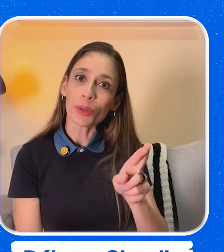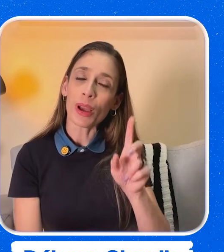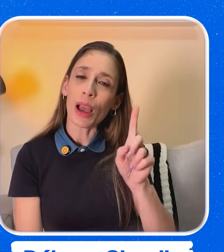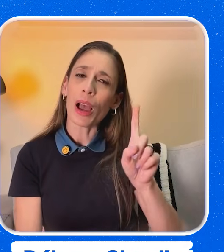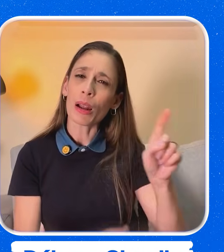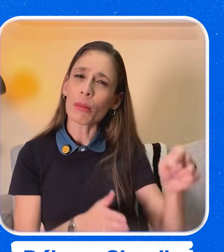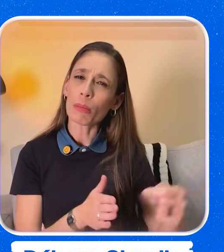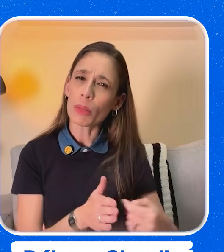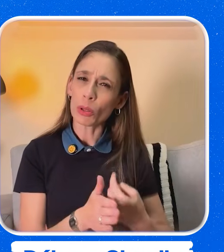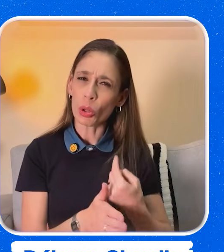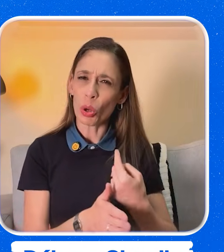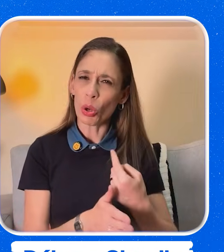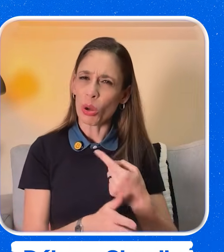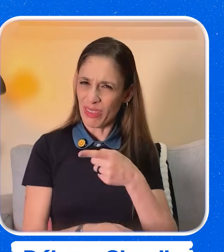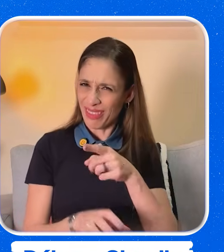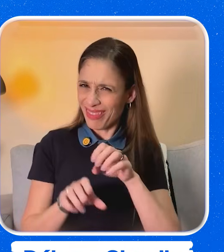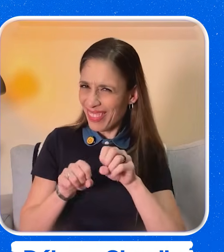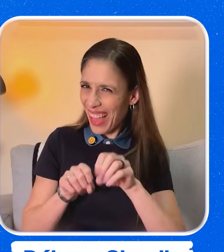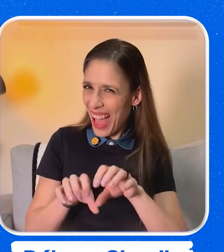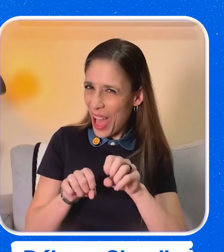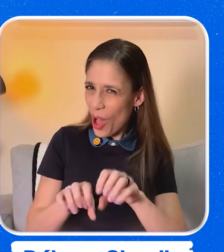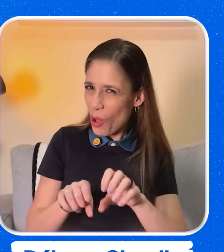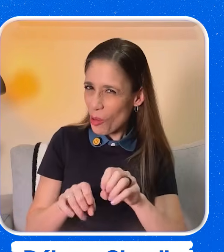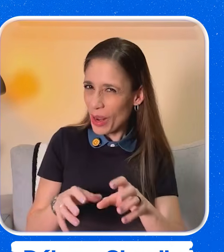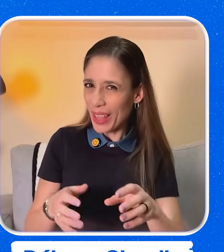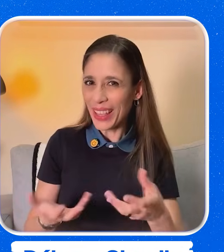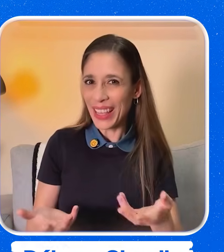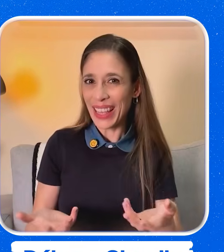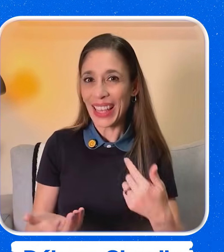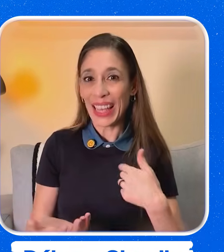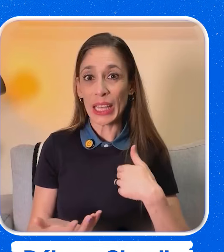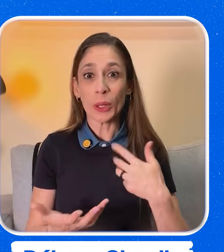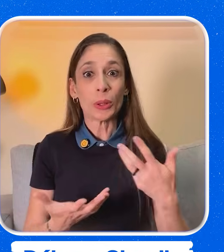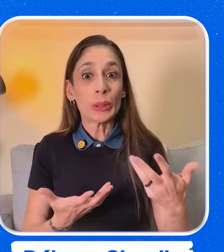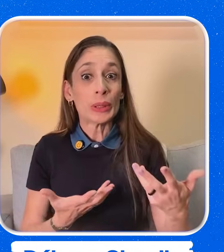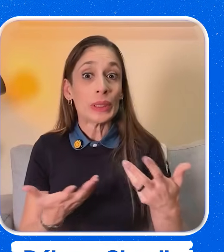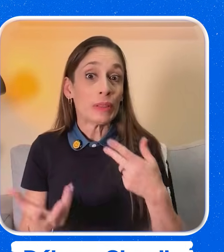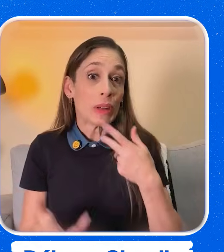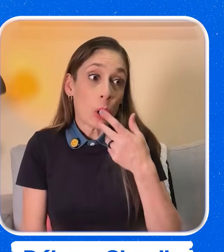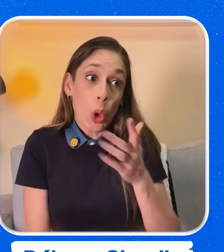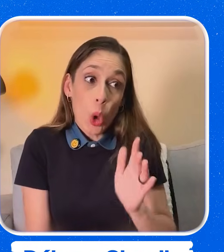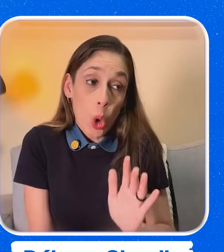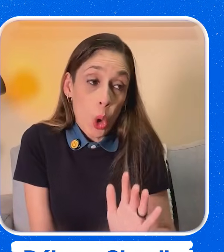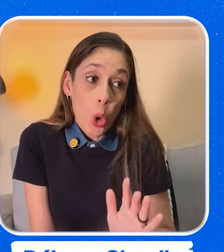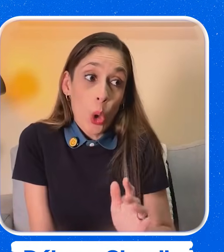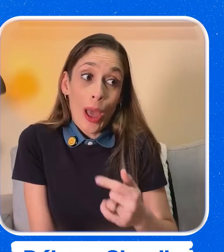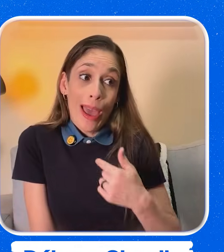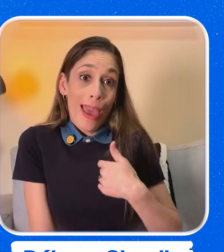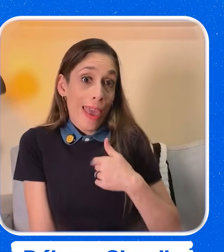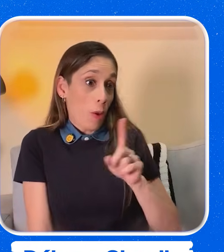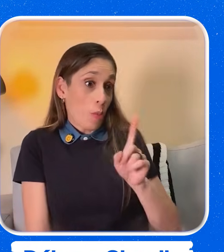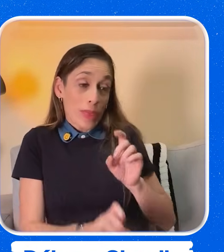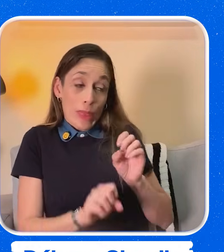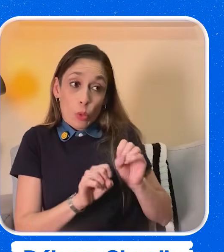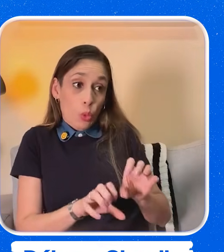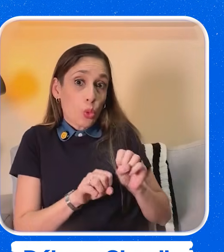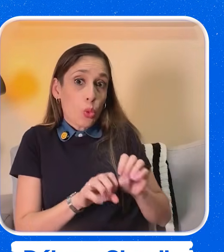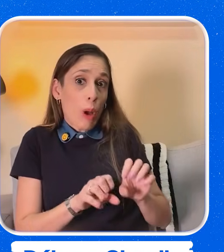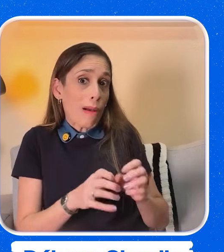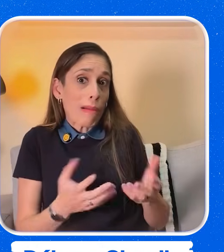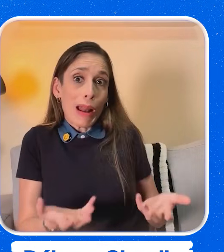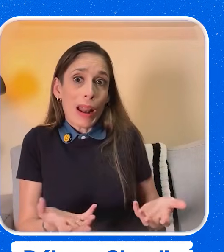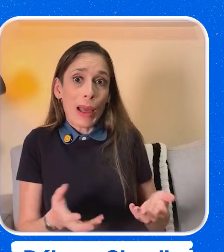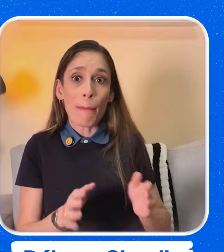dava aula. Aí eu falei, Ah, olha, eu não dou, mas a gente